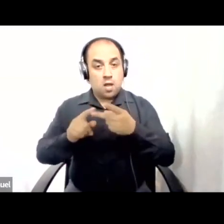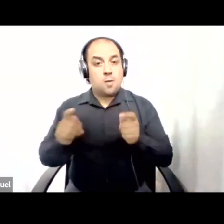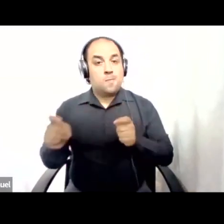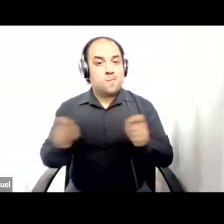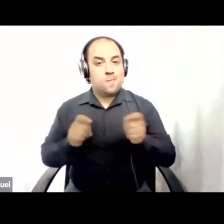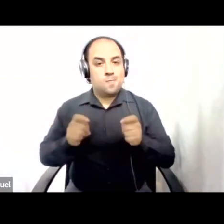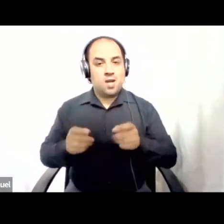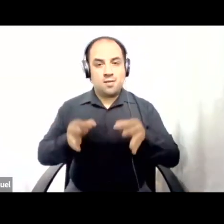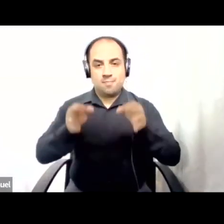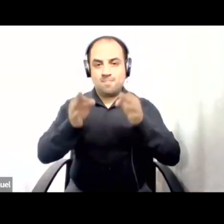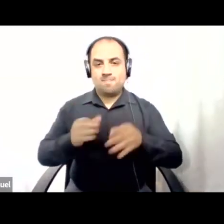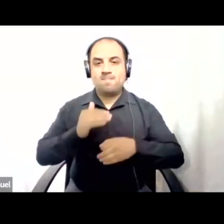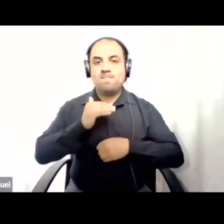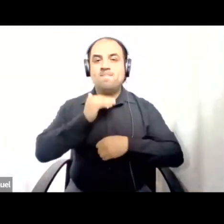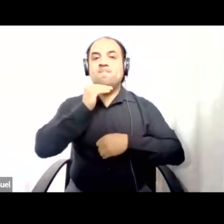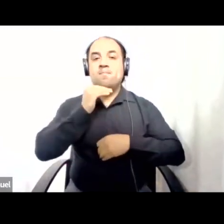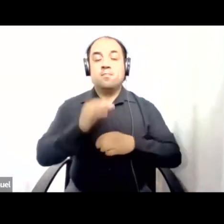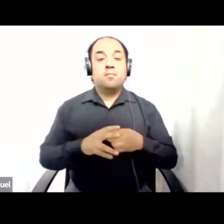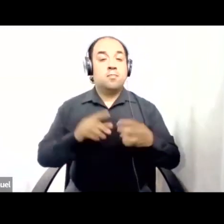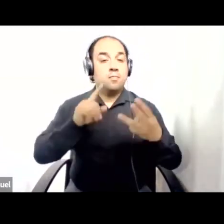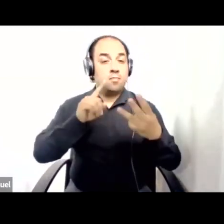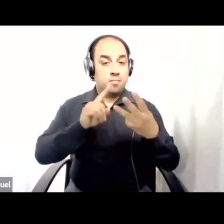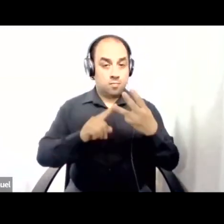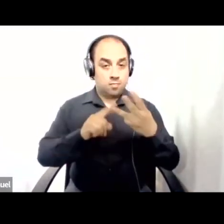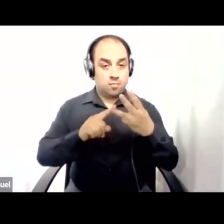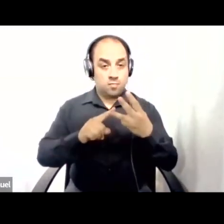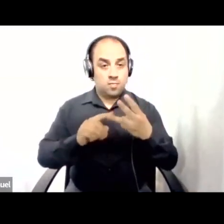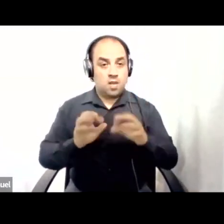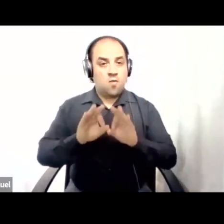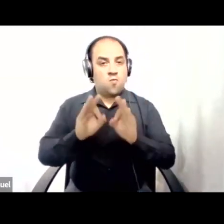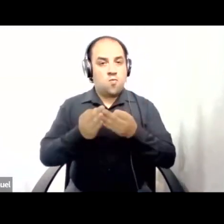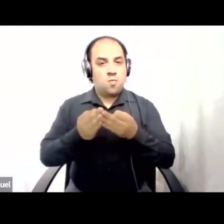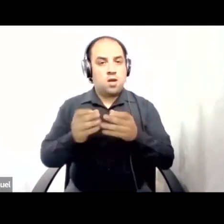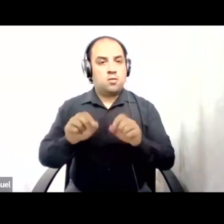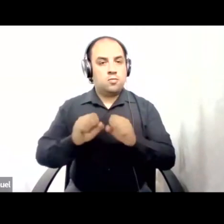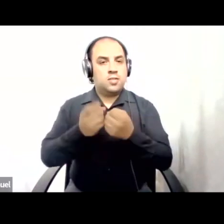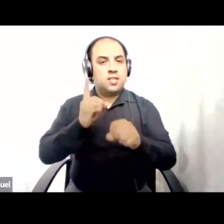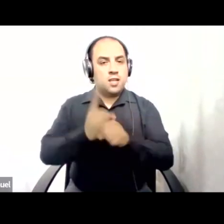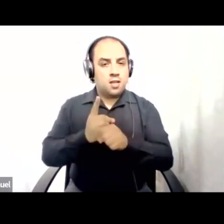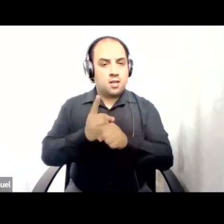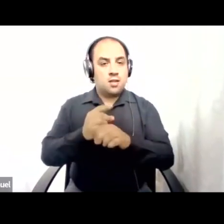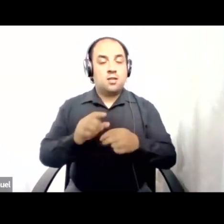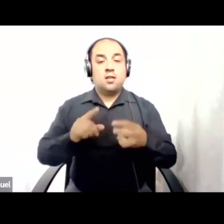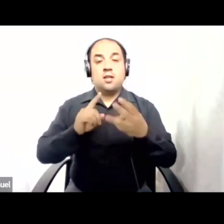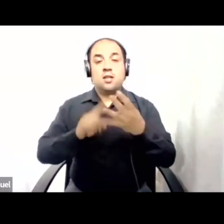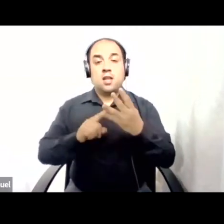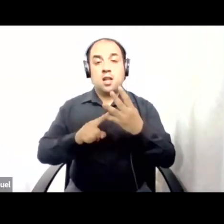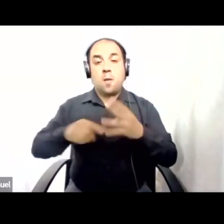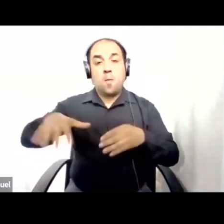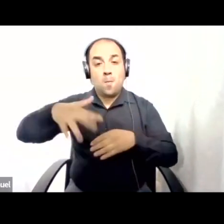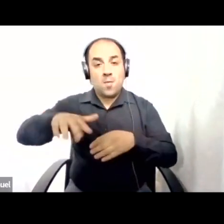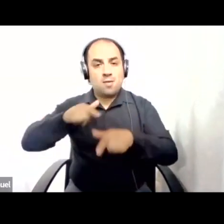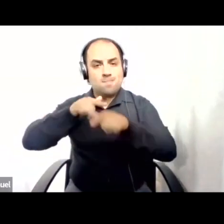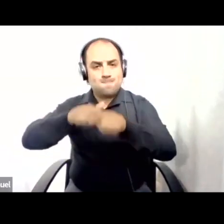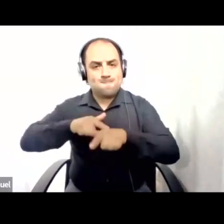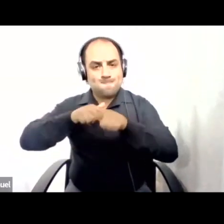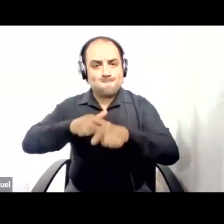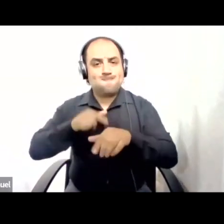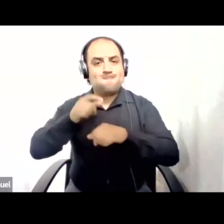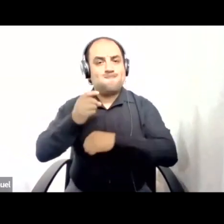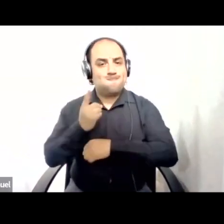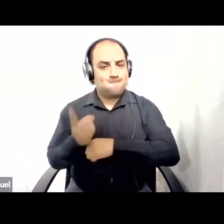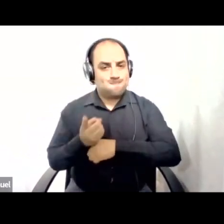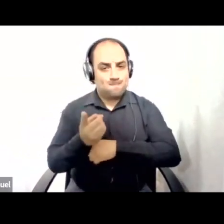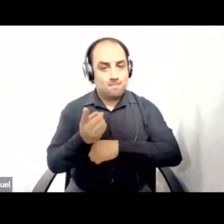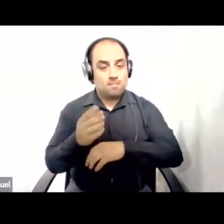tercera es la racionalidad productiva y la búsqueda de beneficio estable y continuo. Para Weber, digamos,